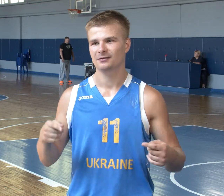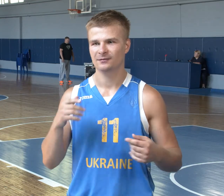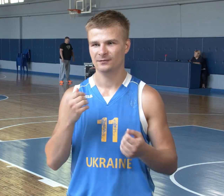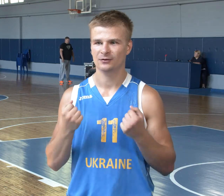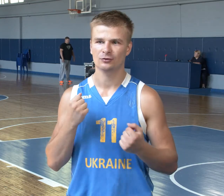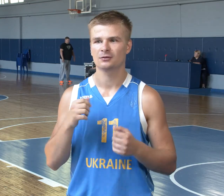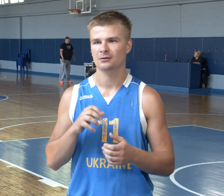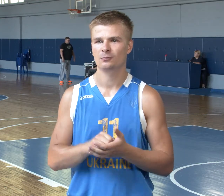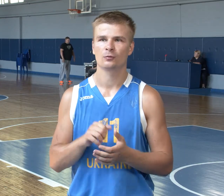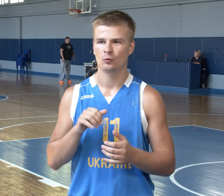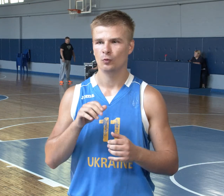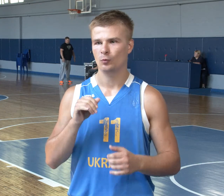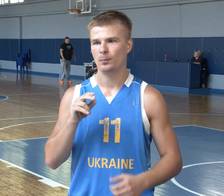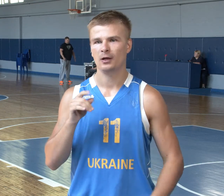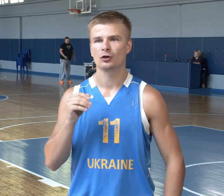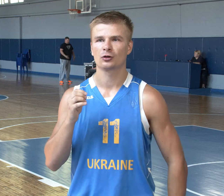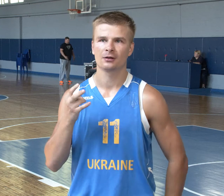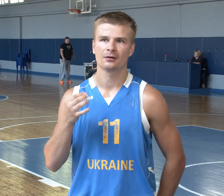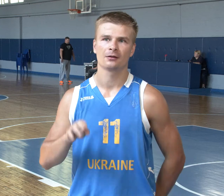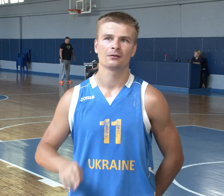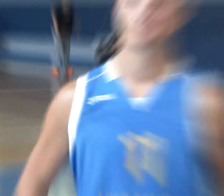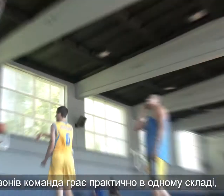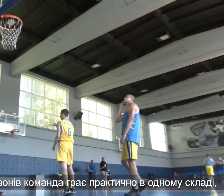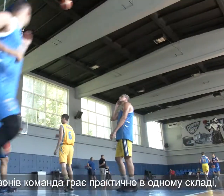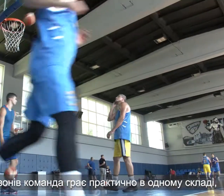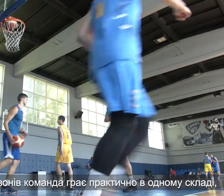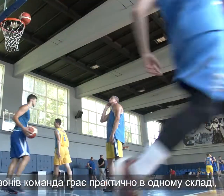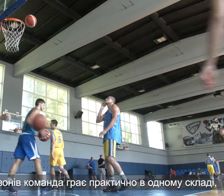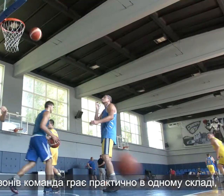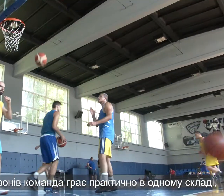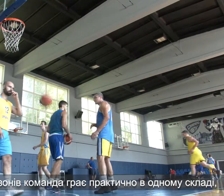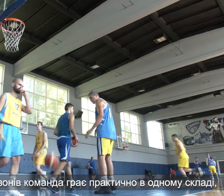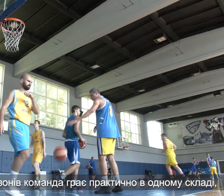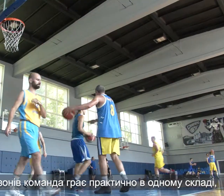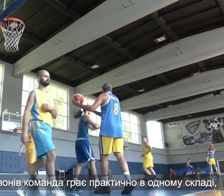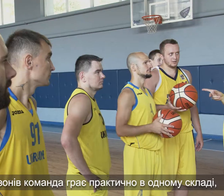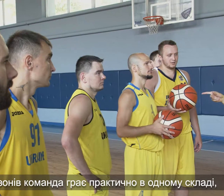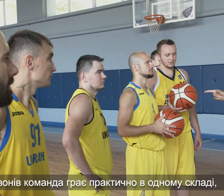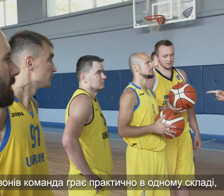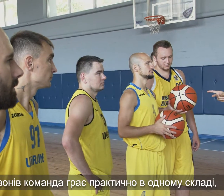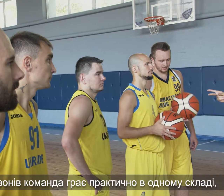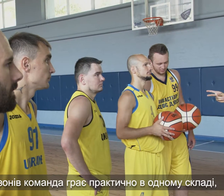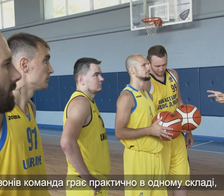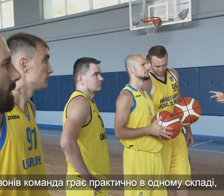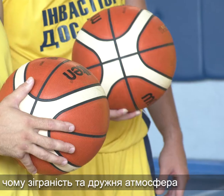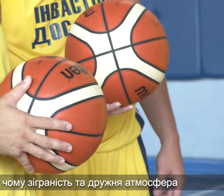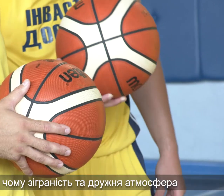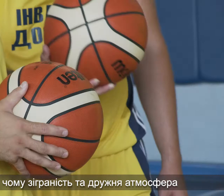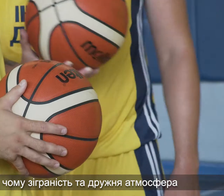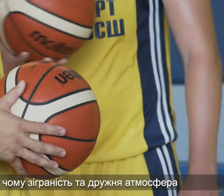Віджималися від підлоги, качали прес. Вже декілька сезонів команда грає практично в одному складі, завдяки чому